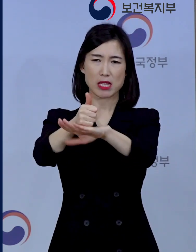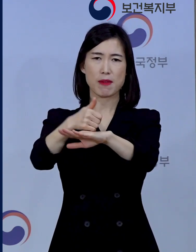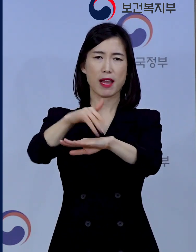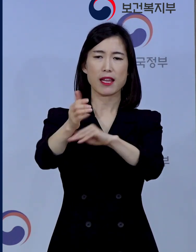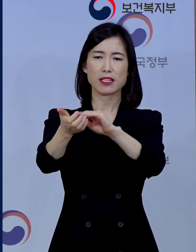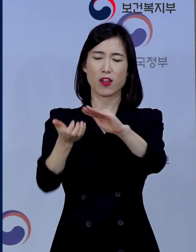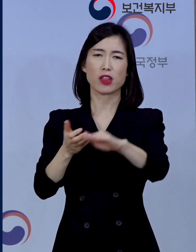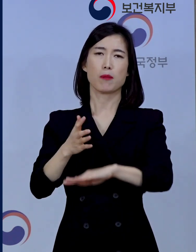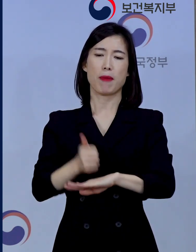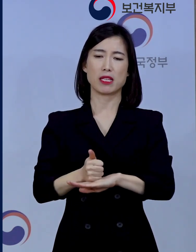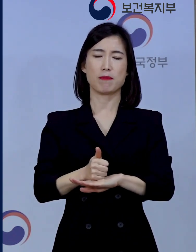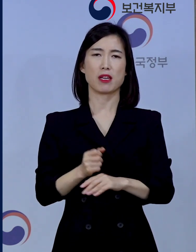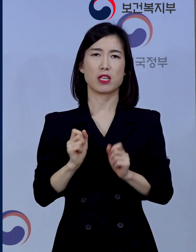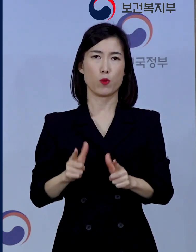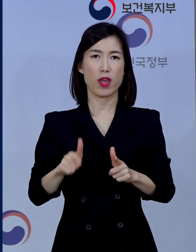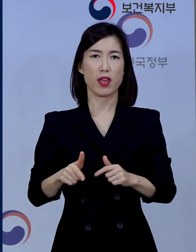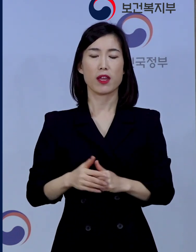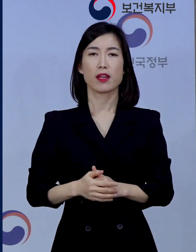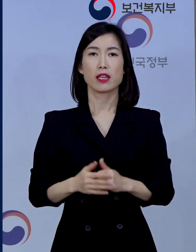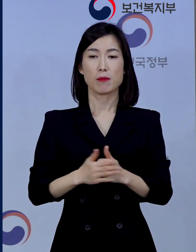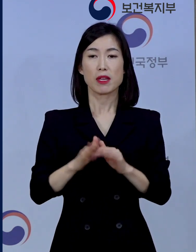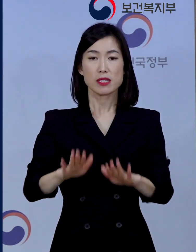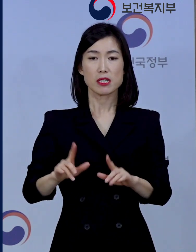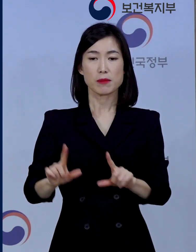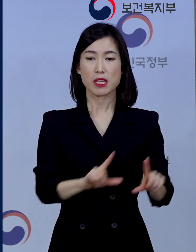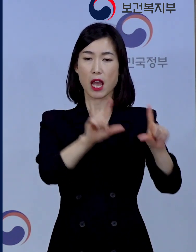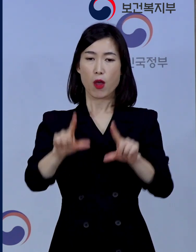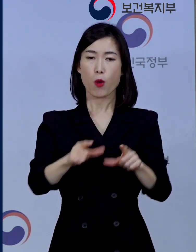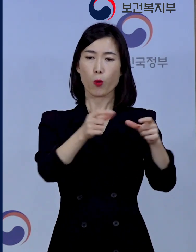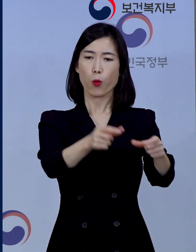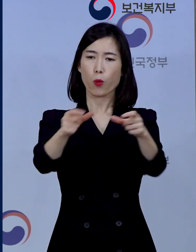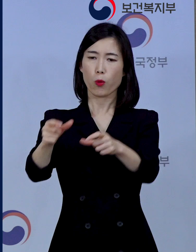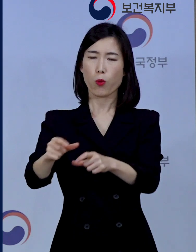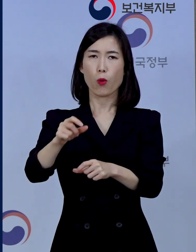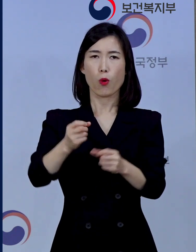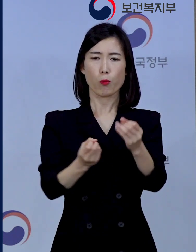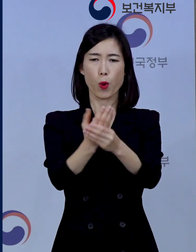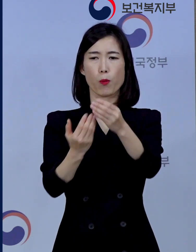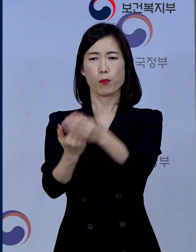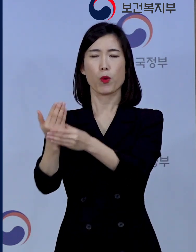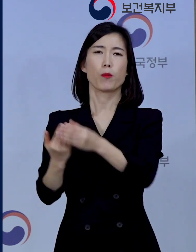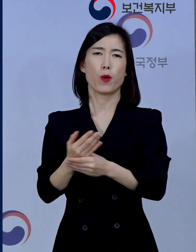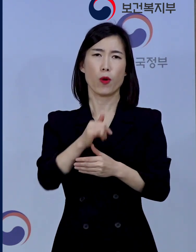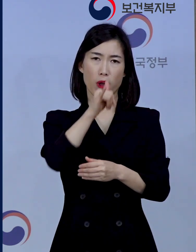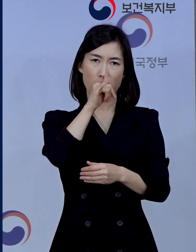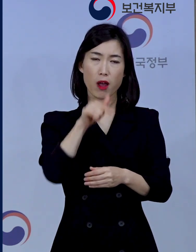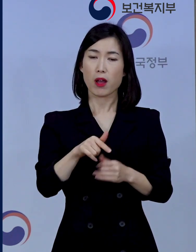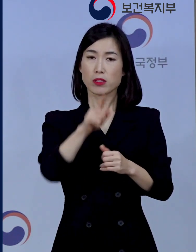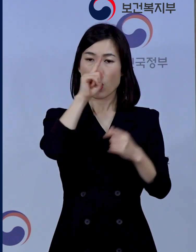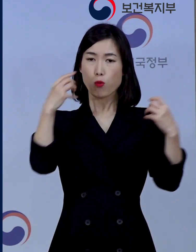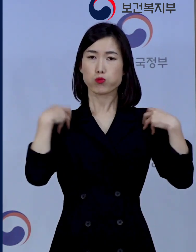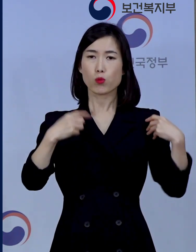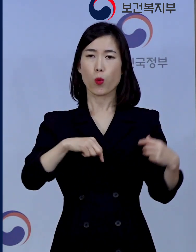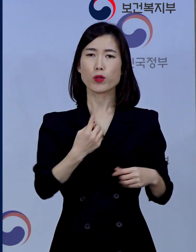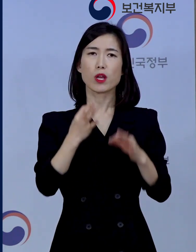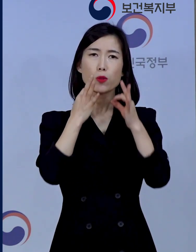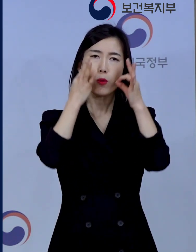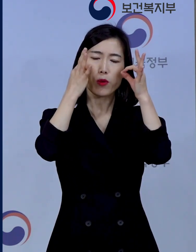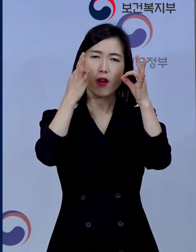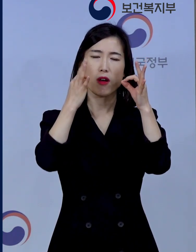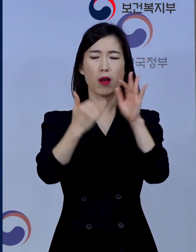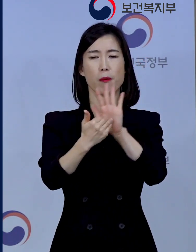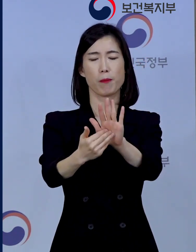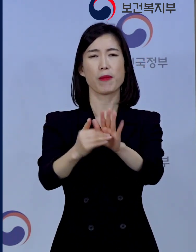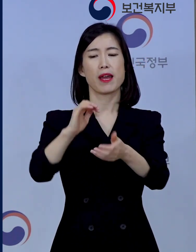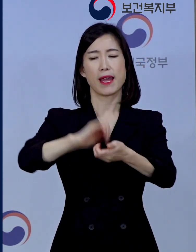최후의 보루입니다. 그러나 일상생활 곳곳에서 전파되는 이번 유행은 정부의 노력만으로는